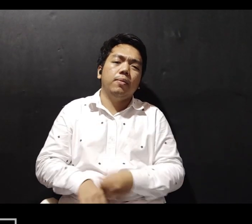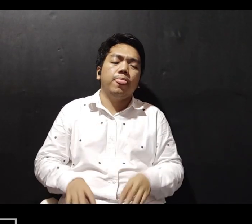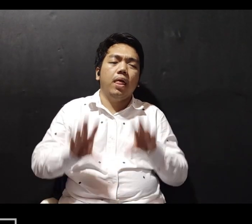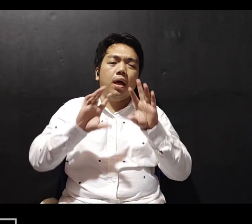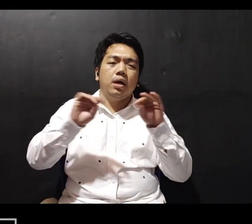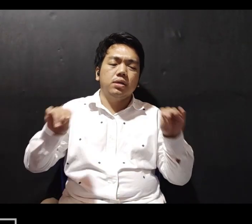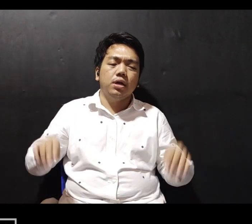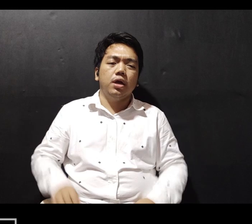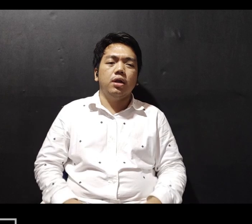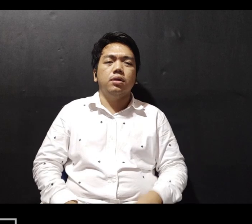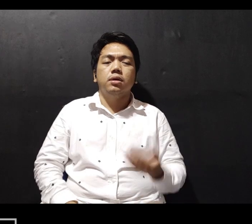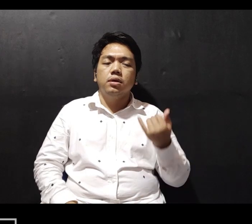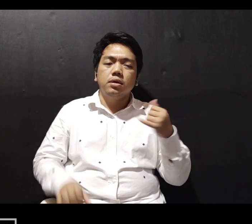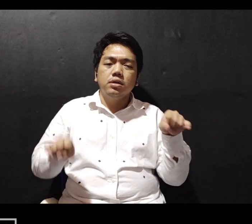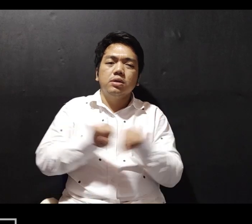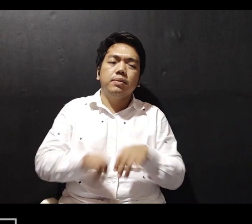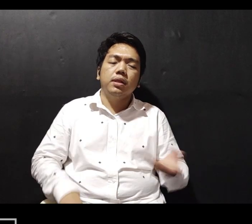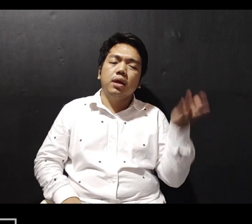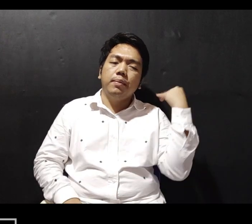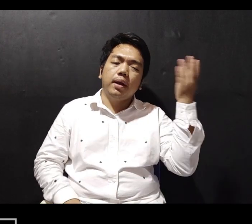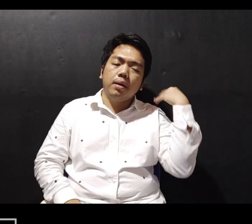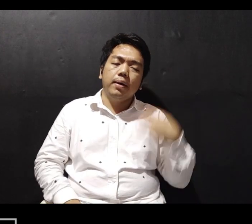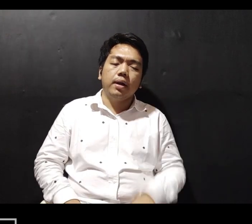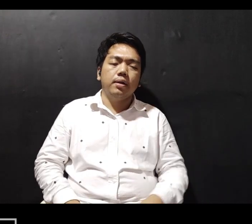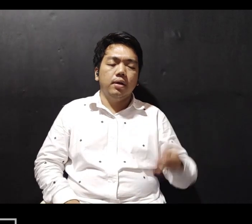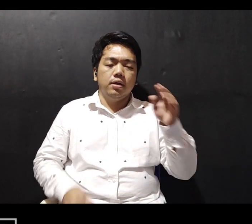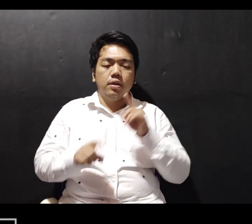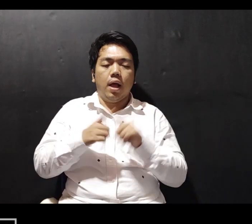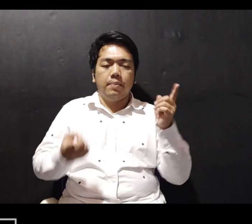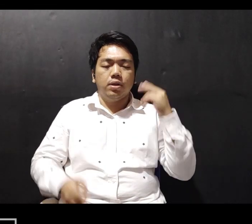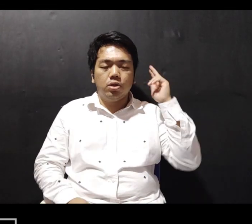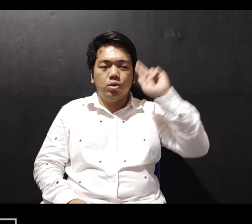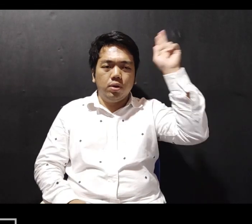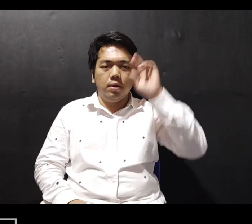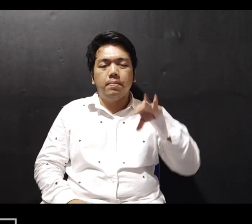Tuhan berkata, nantikan aku, pertolonganku sudah dekat kepadamu.